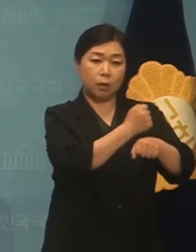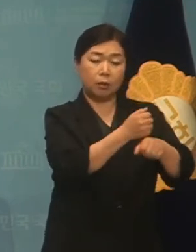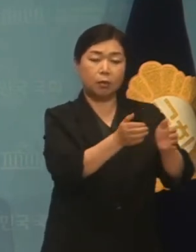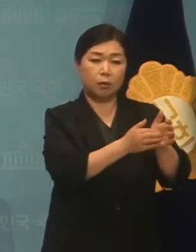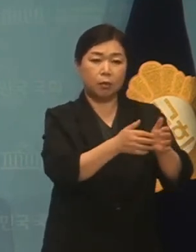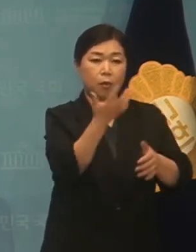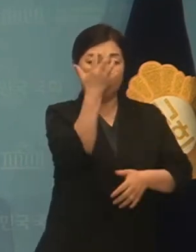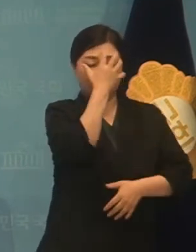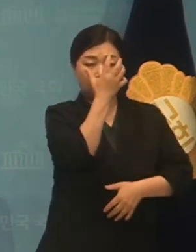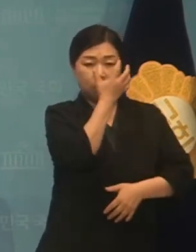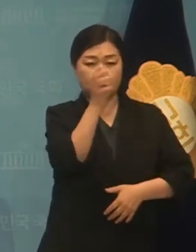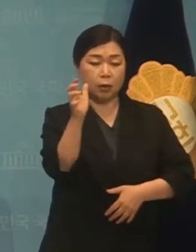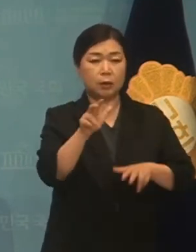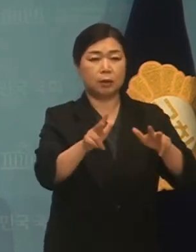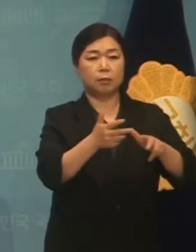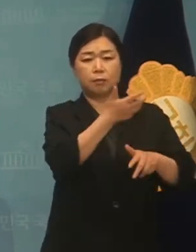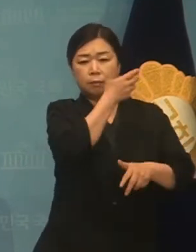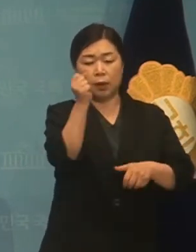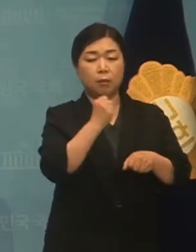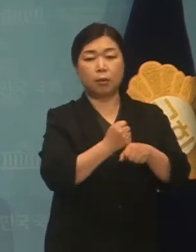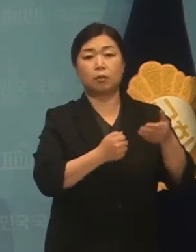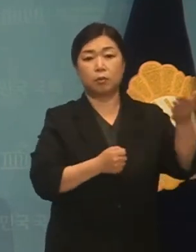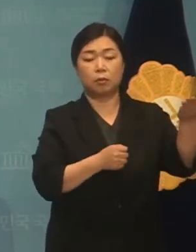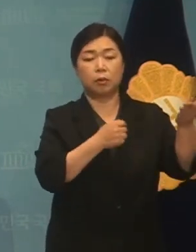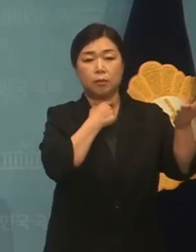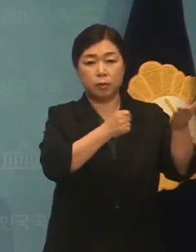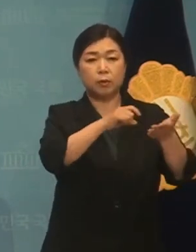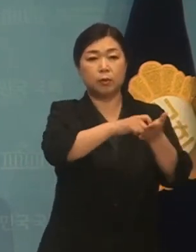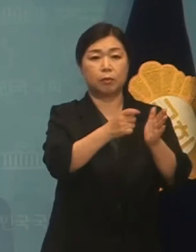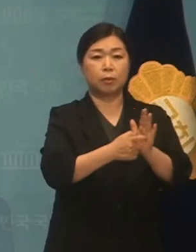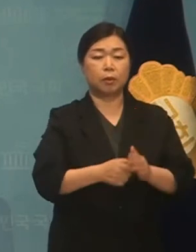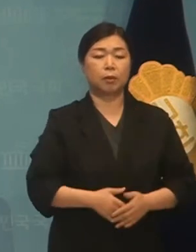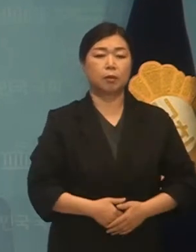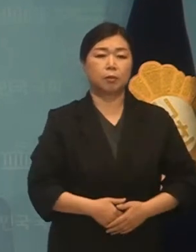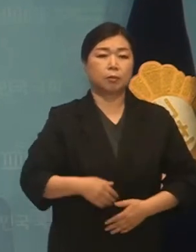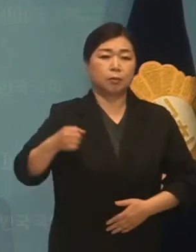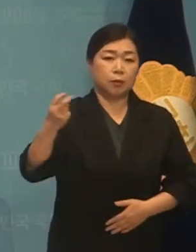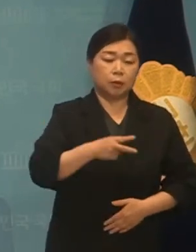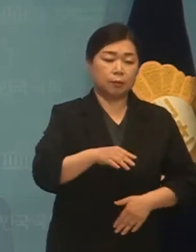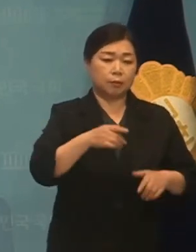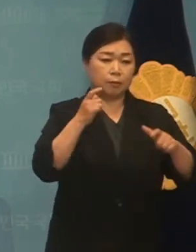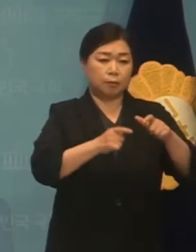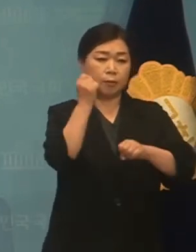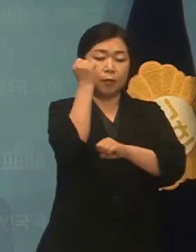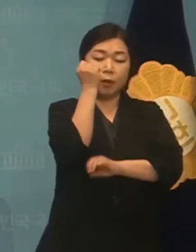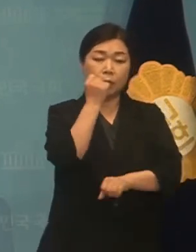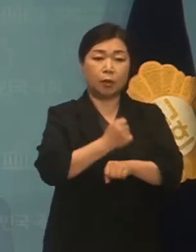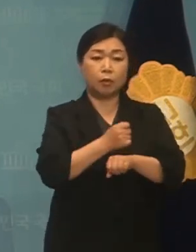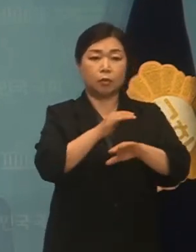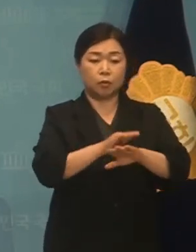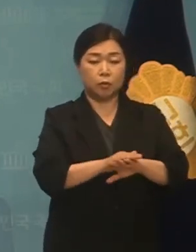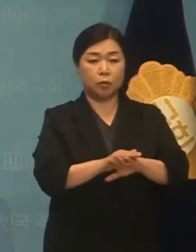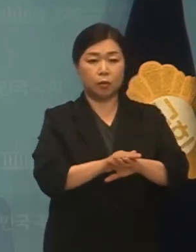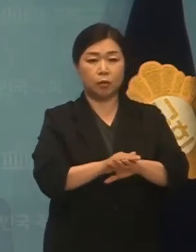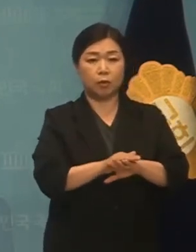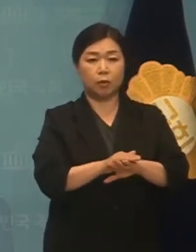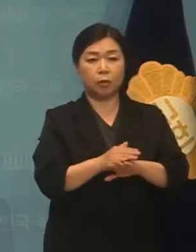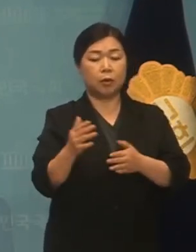가면을 당장 끊어내야 합니다. 그리고 탄탄한 정책 대안으로 숙근